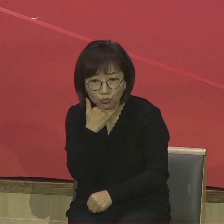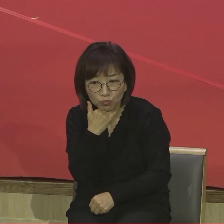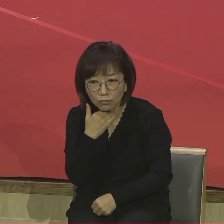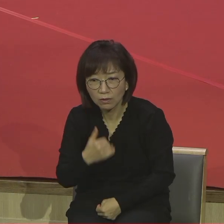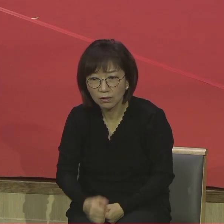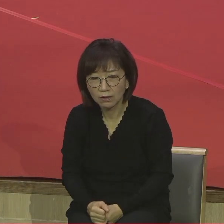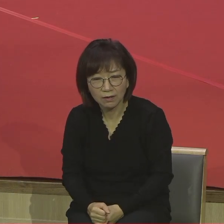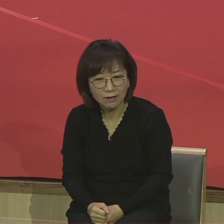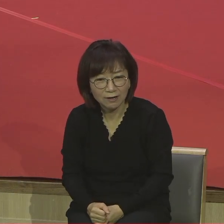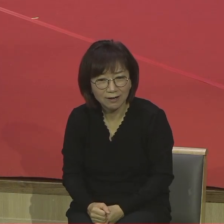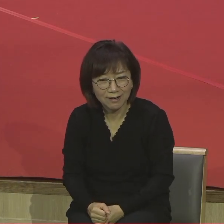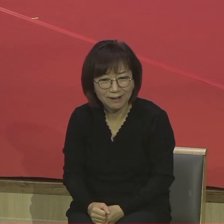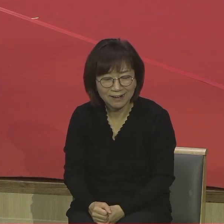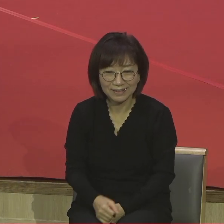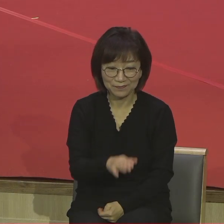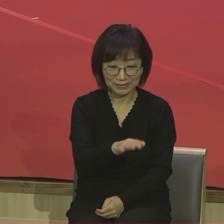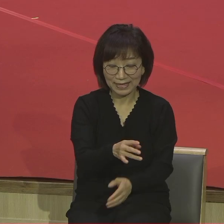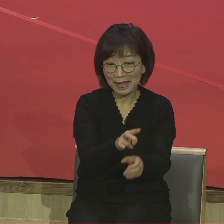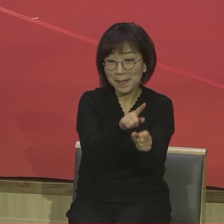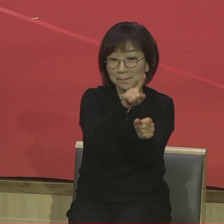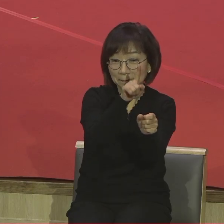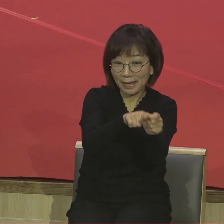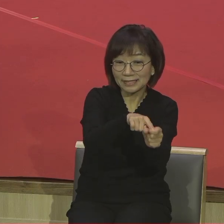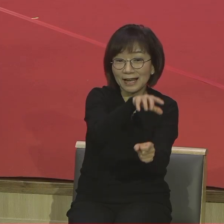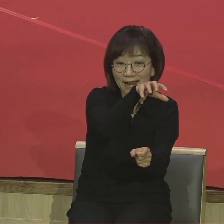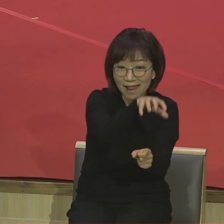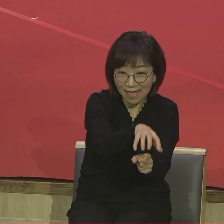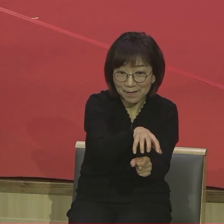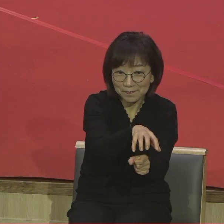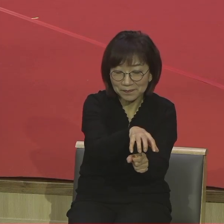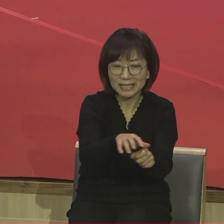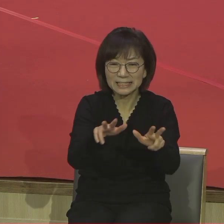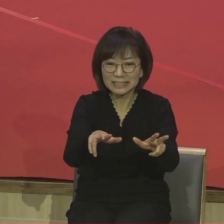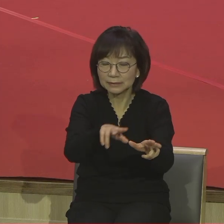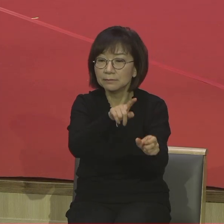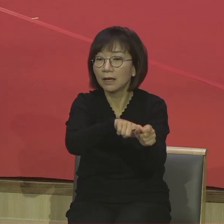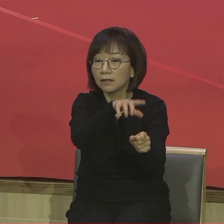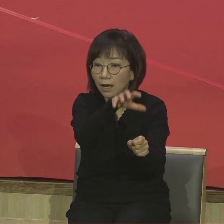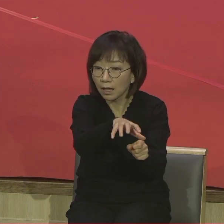그 베들레헴에 사는 인구 85%가 다 모슬렘들이에요.